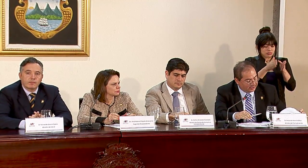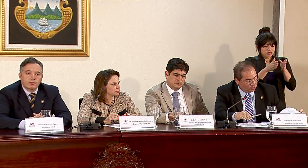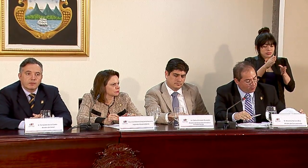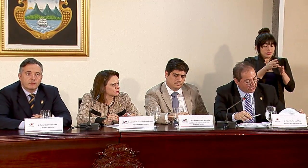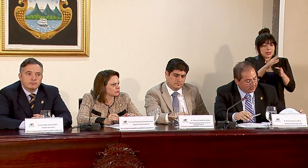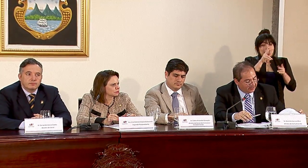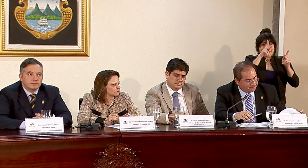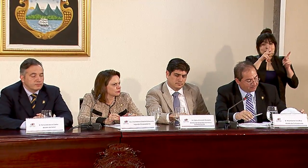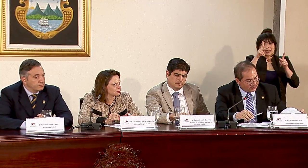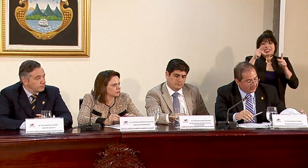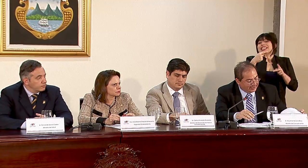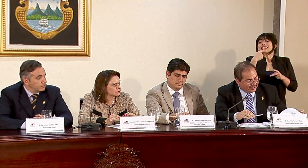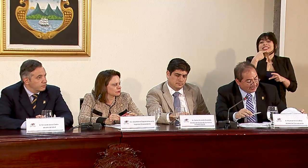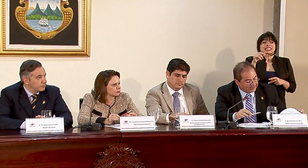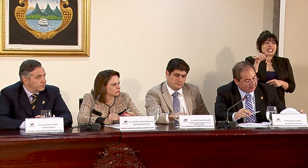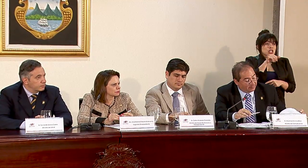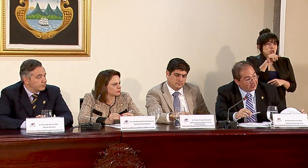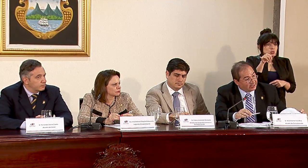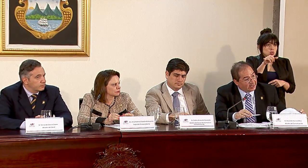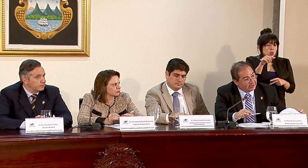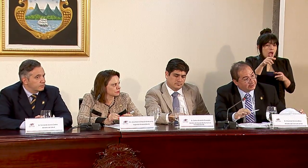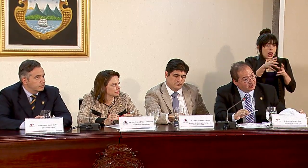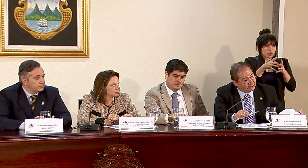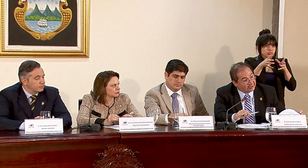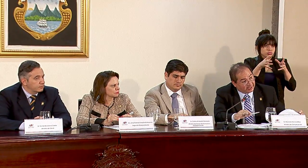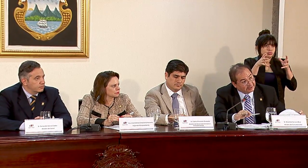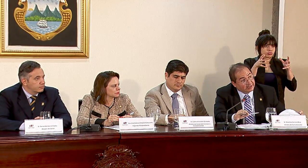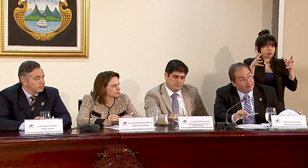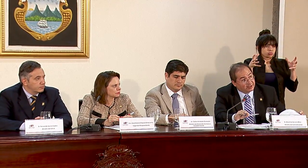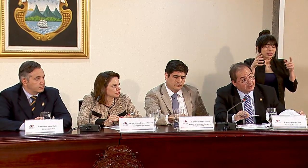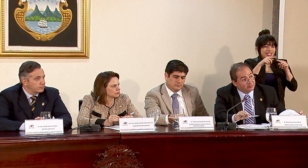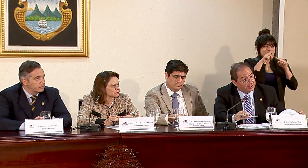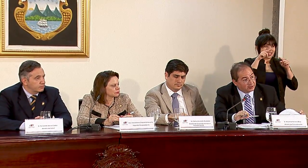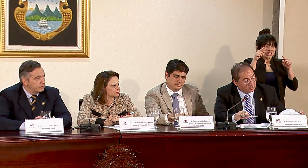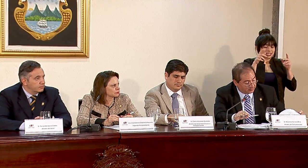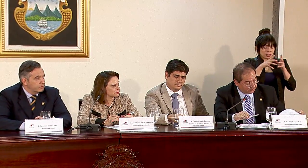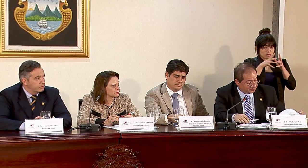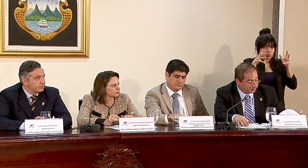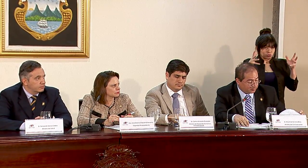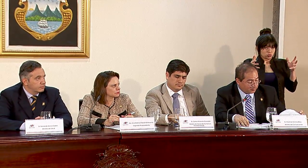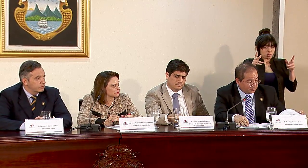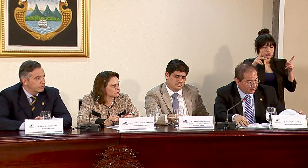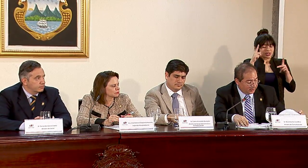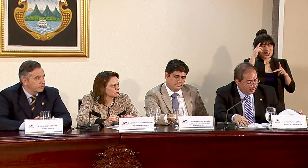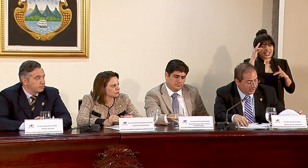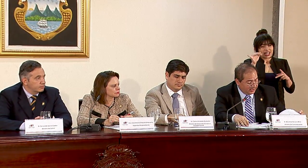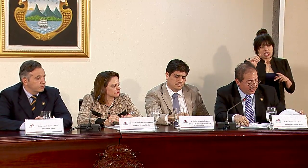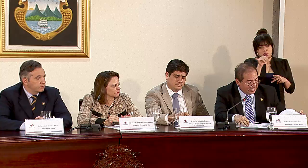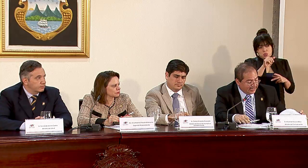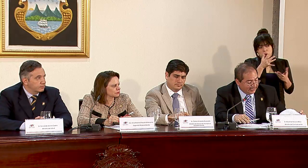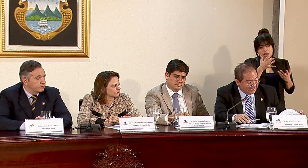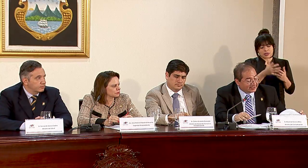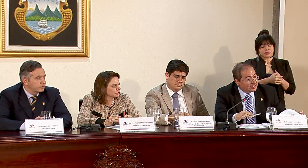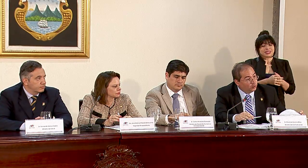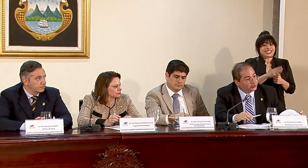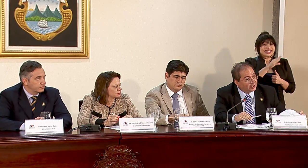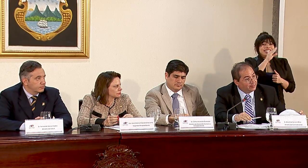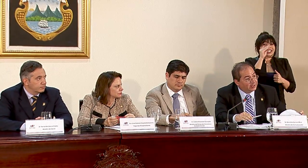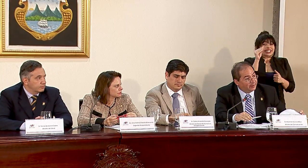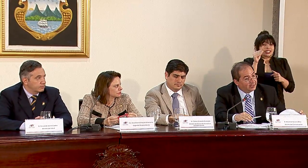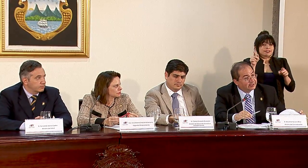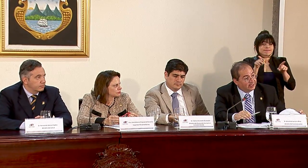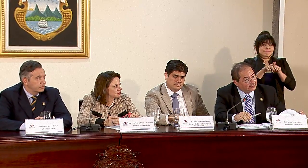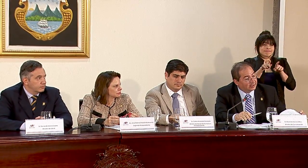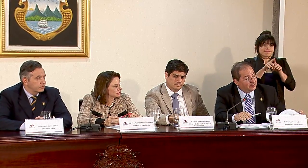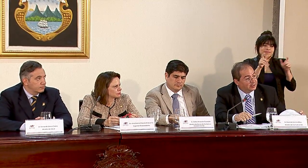está igual crecen de manera estadísticamente significativa y se reduce